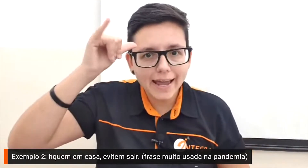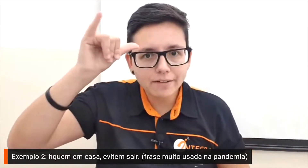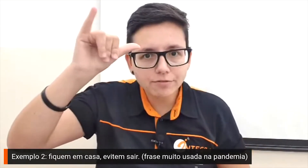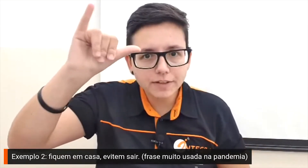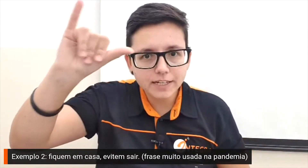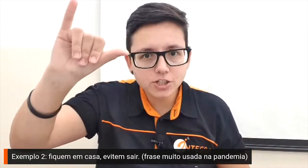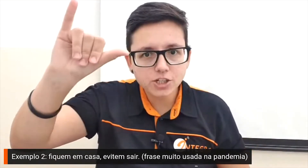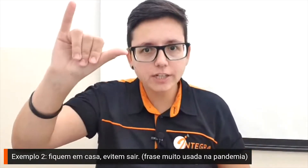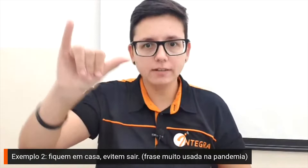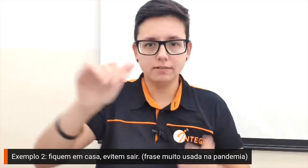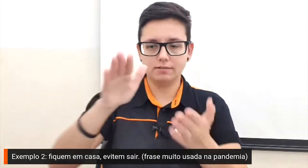Evite